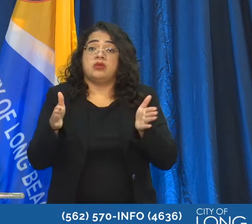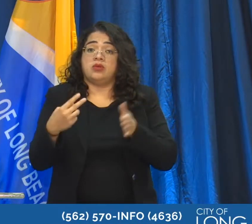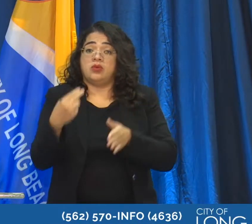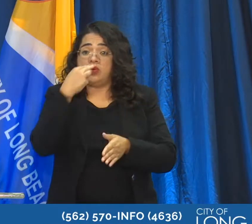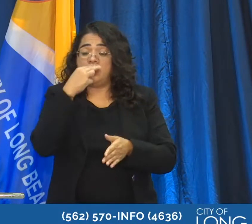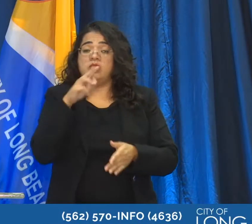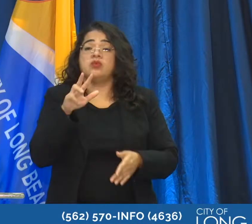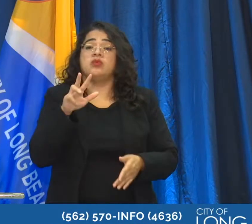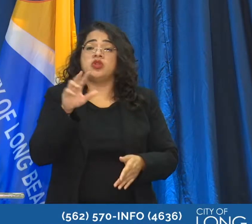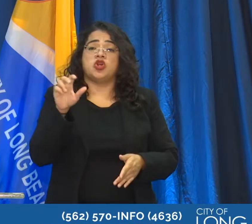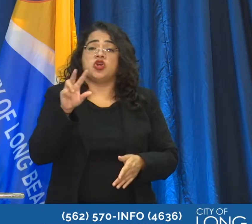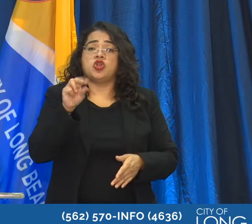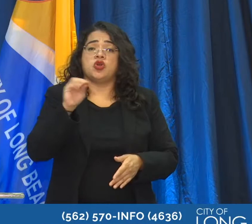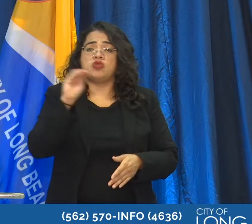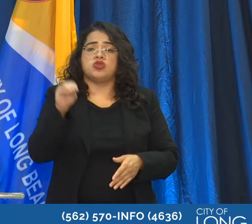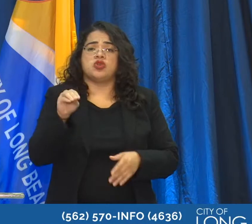de